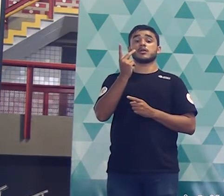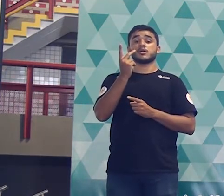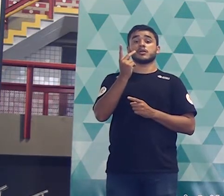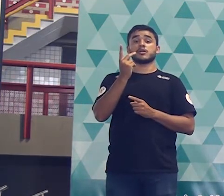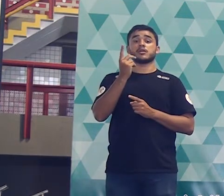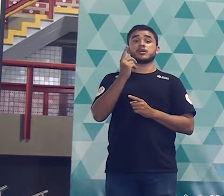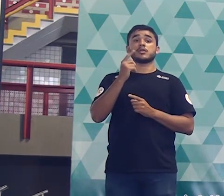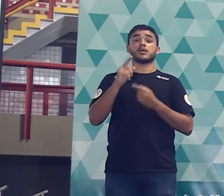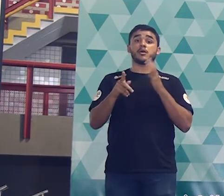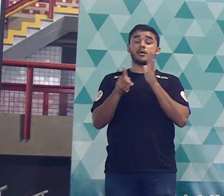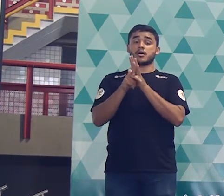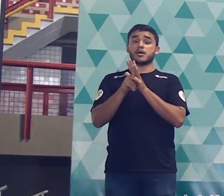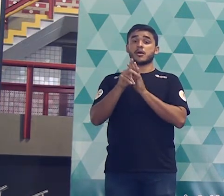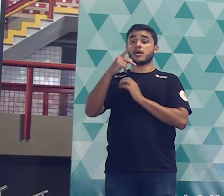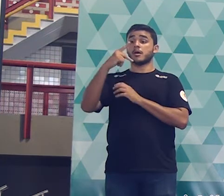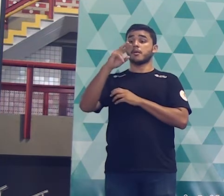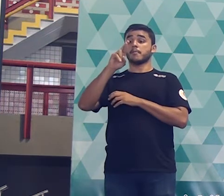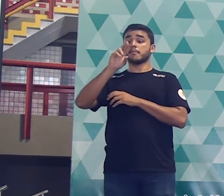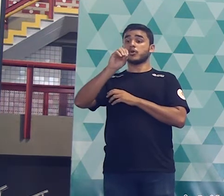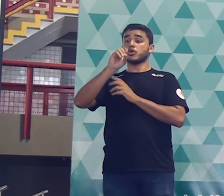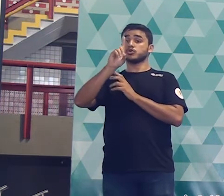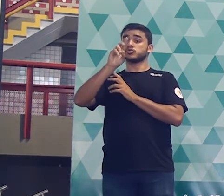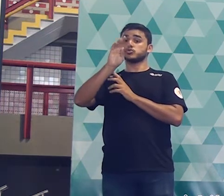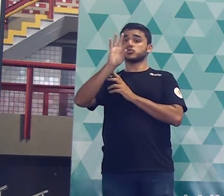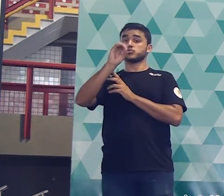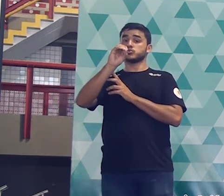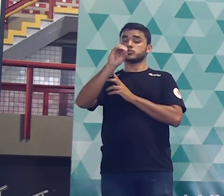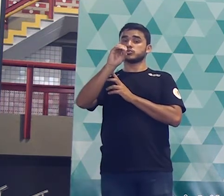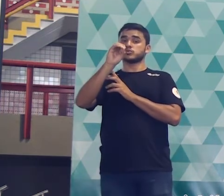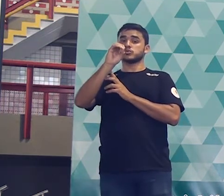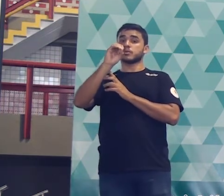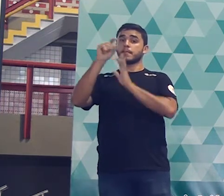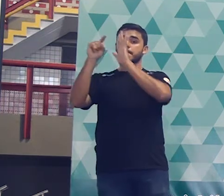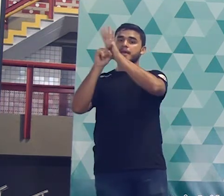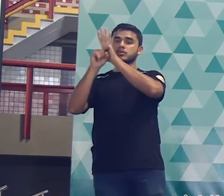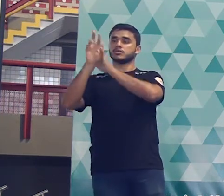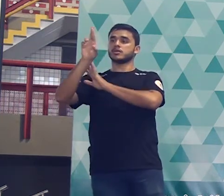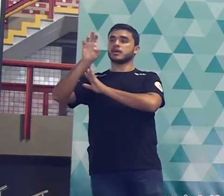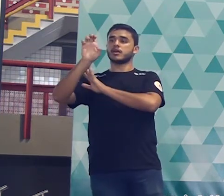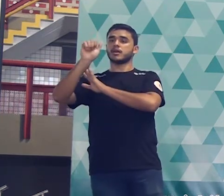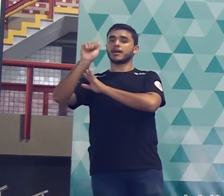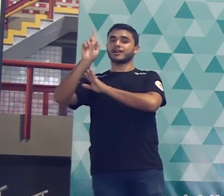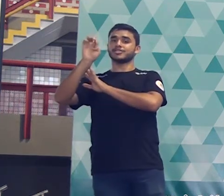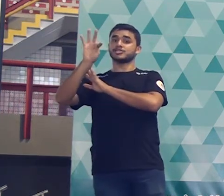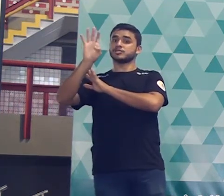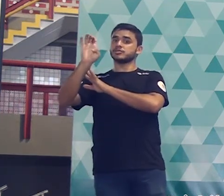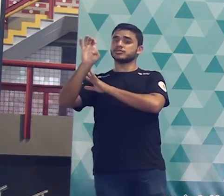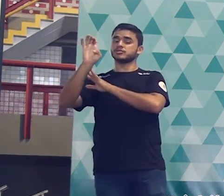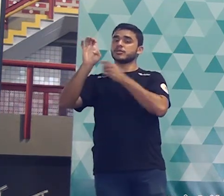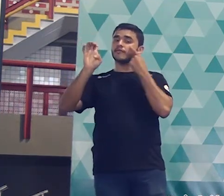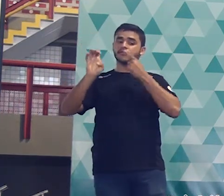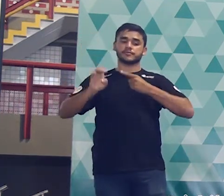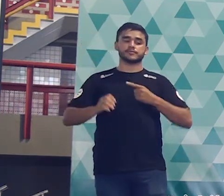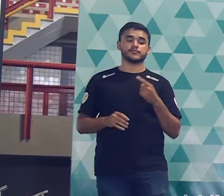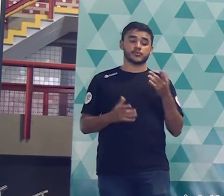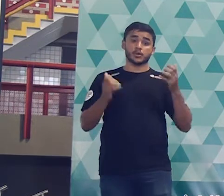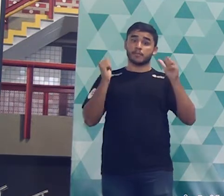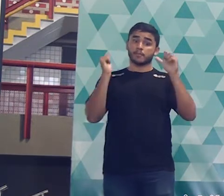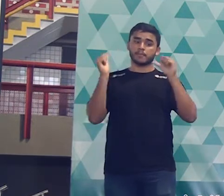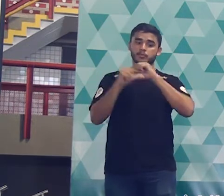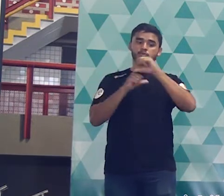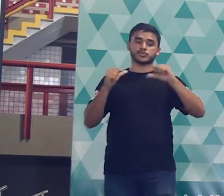Energia do produto menos energia do reagente. Agora mudou. Agora por que mudou? Porque na energia da